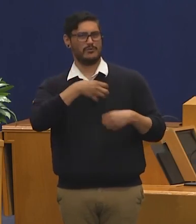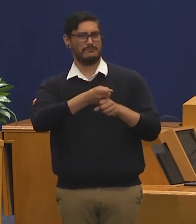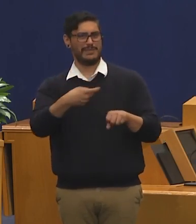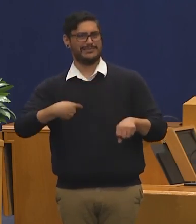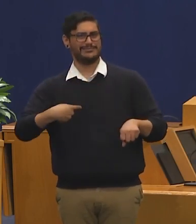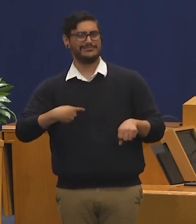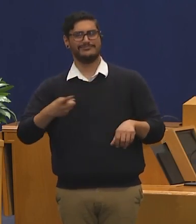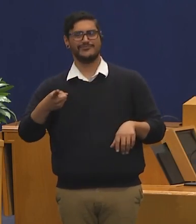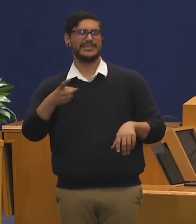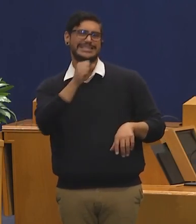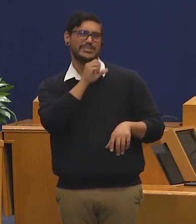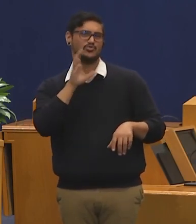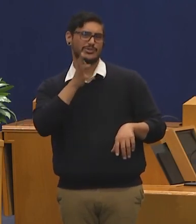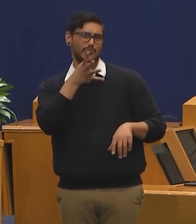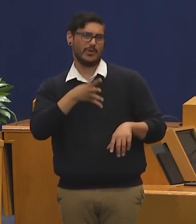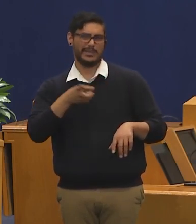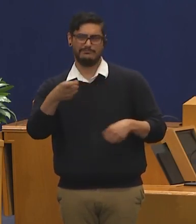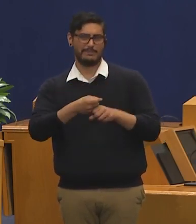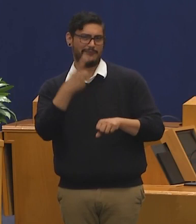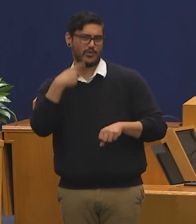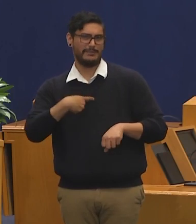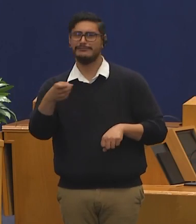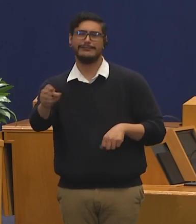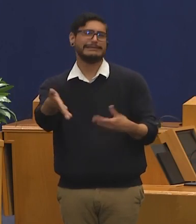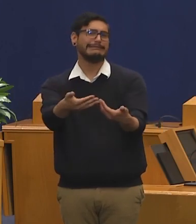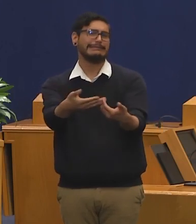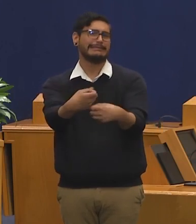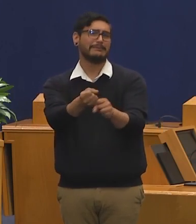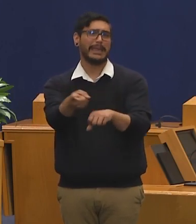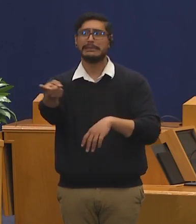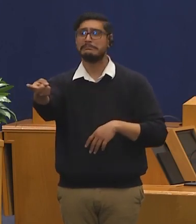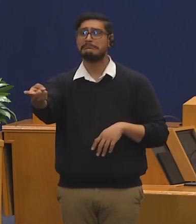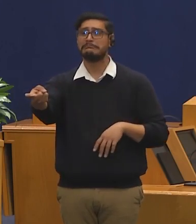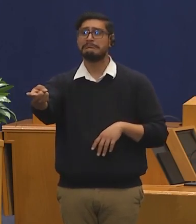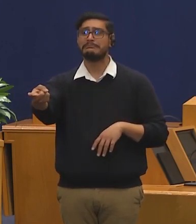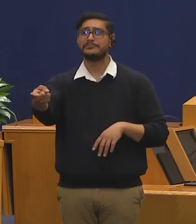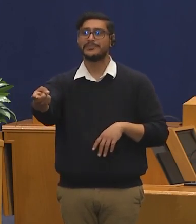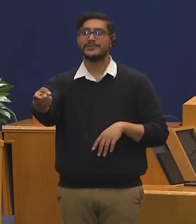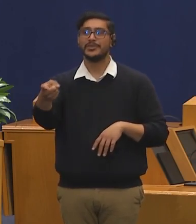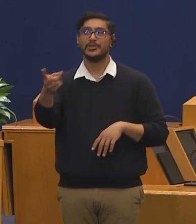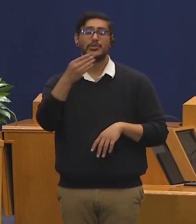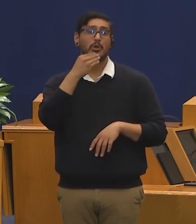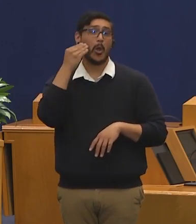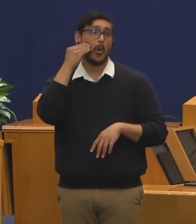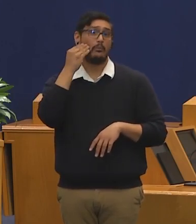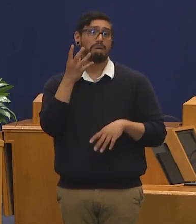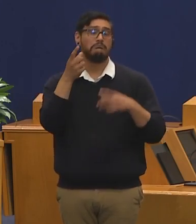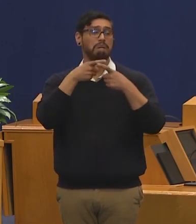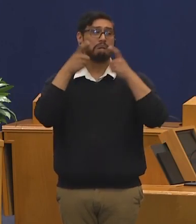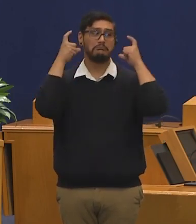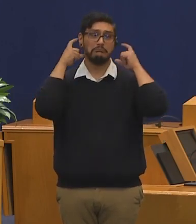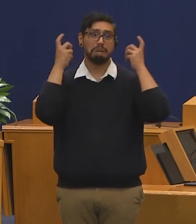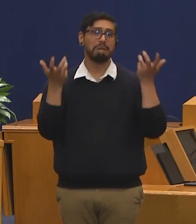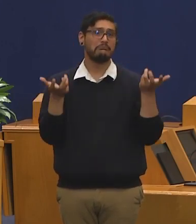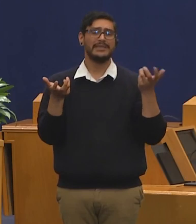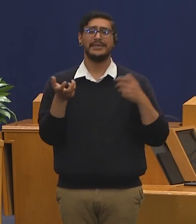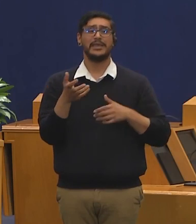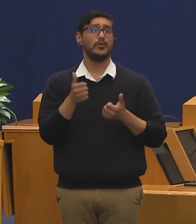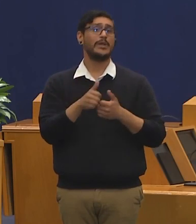mayor edad. Se puede ser bien fácil, lo puede usar así en la casa. Se puede ponerlo y estar ahí con